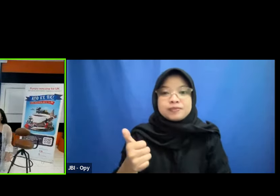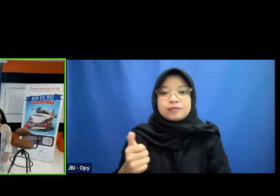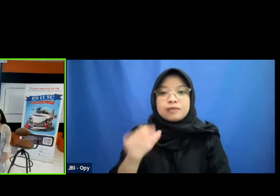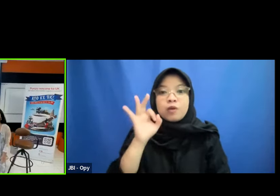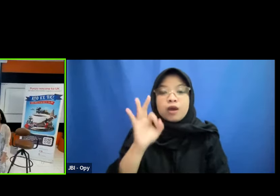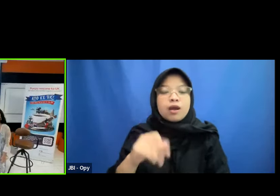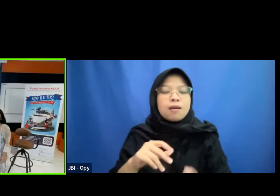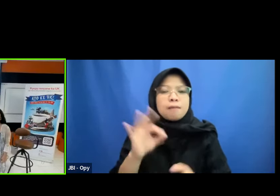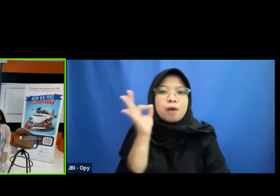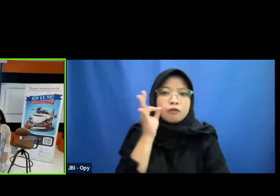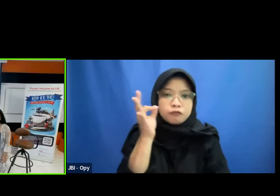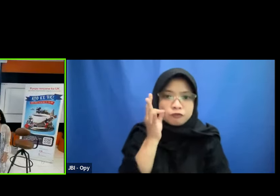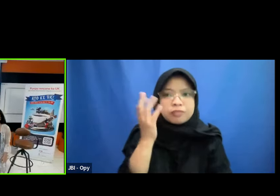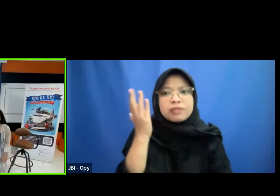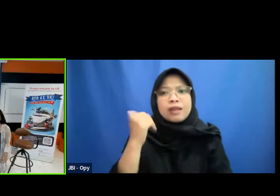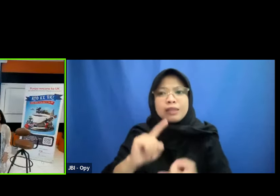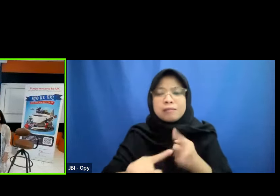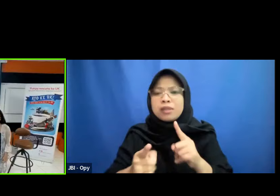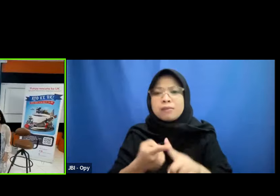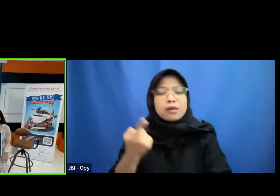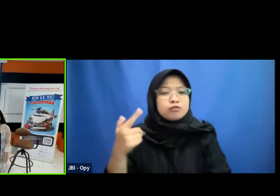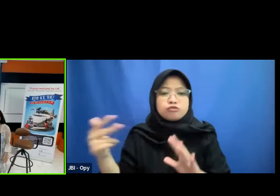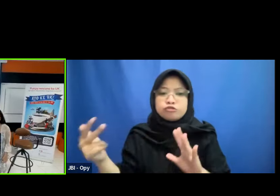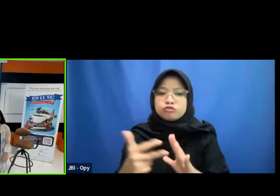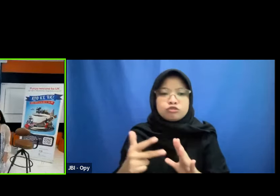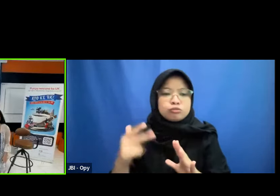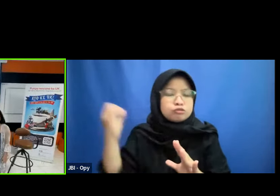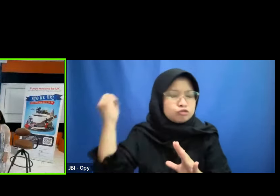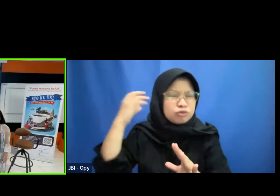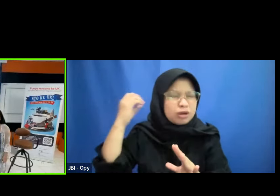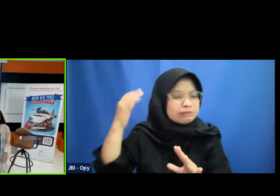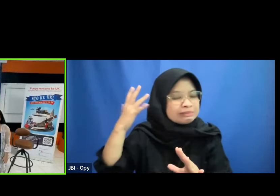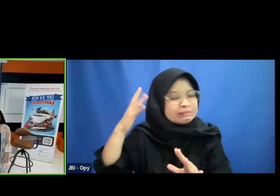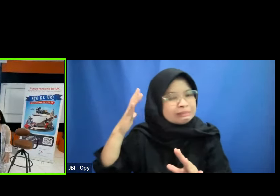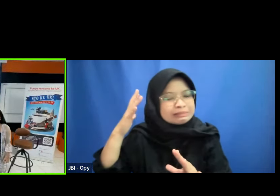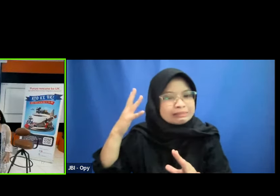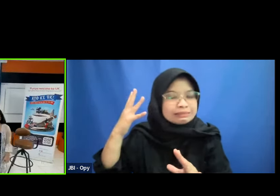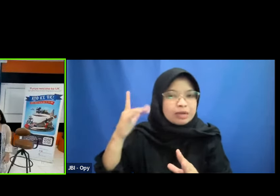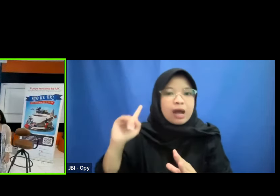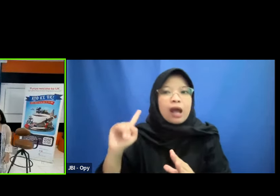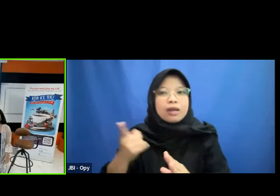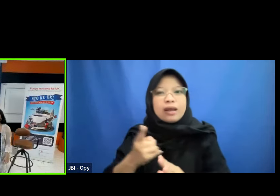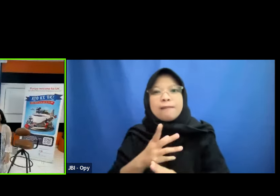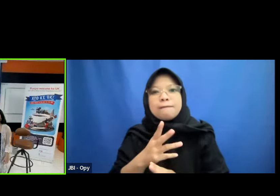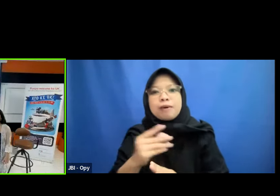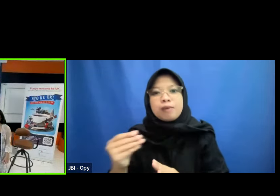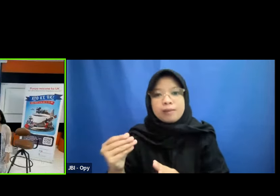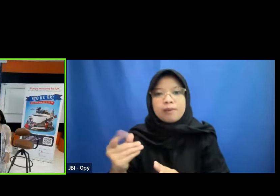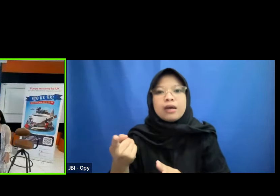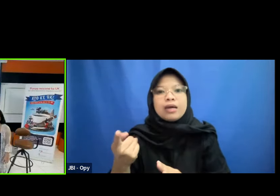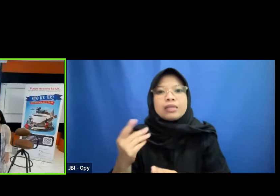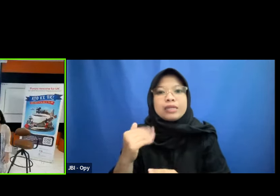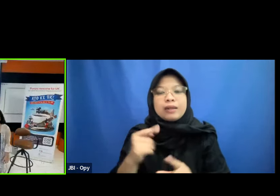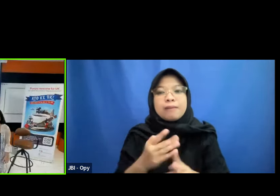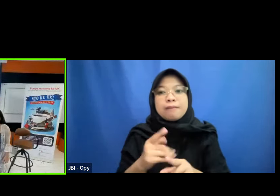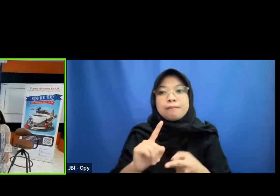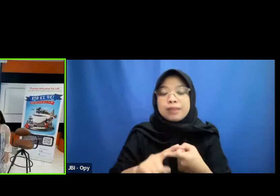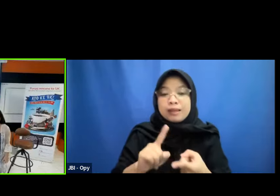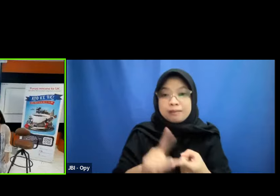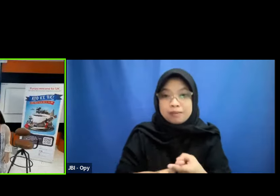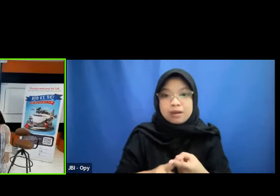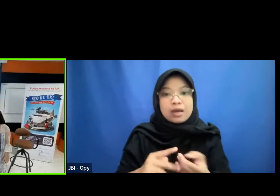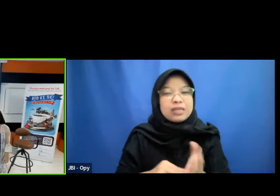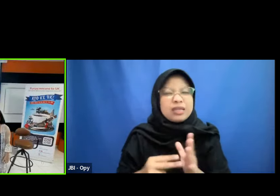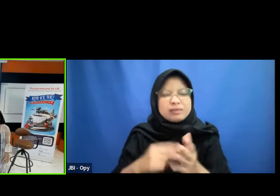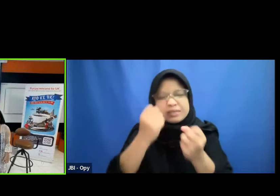jadi mohon maaf Dari tadi teman-teman yang ada di zoom suaranya terdengarnya kurang jelas jadi ada banyak Eh remarks yang pertama tadi juga